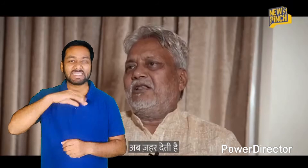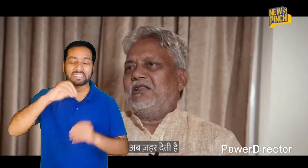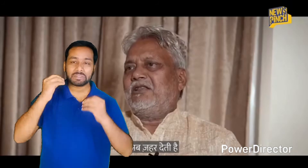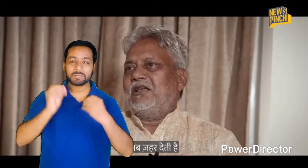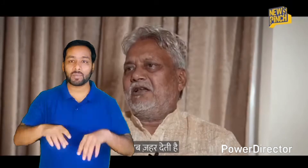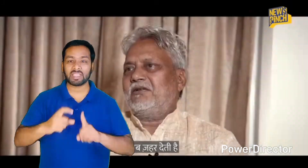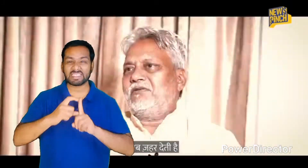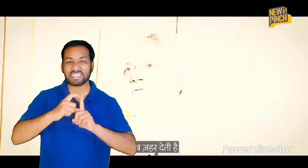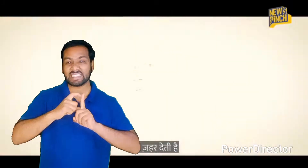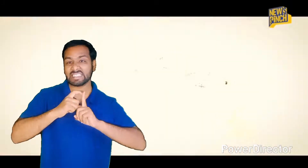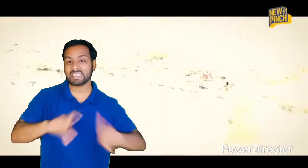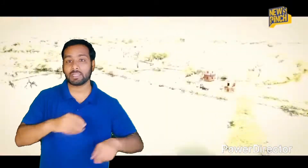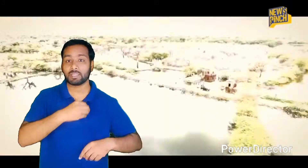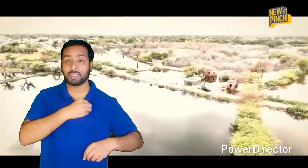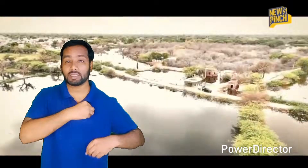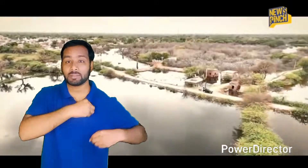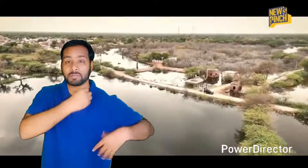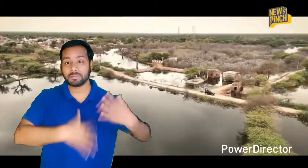अब जहर देती है।